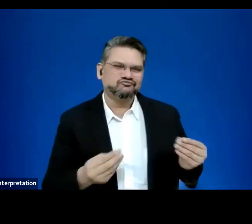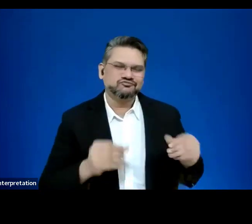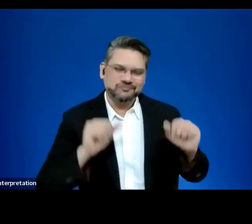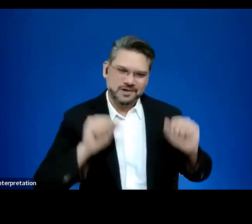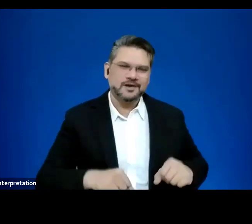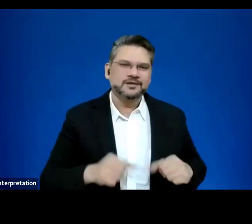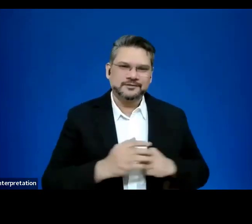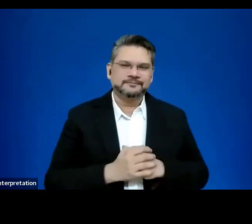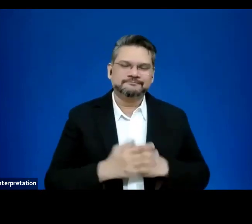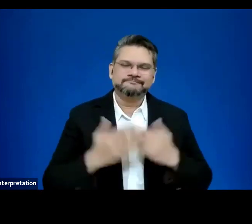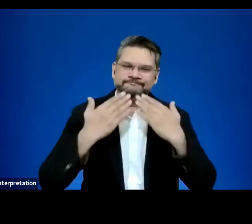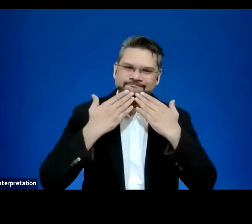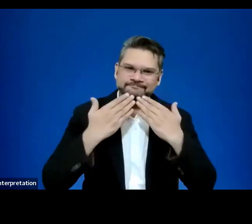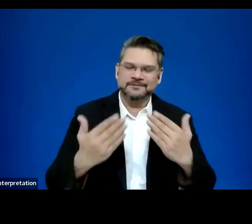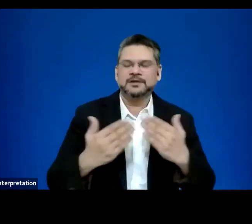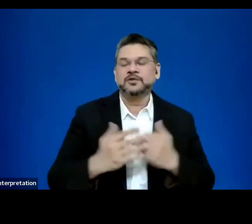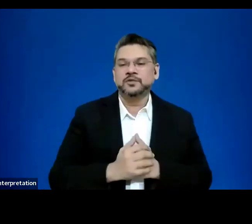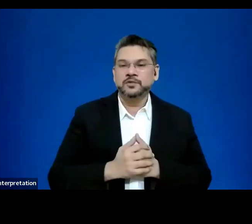谢参加我们。